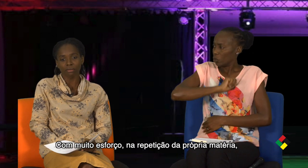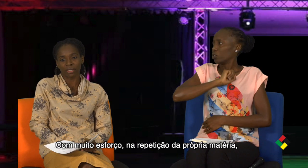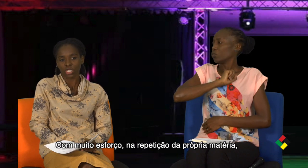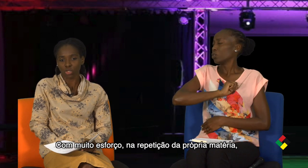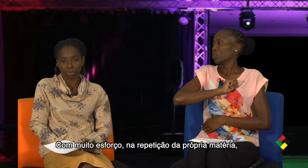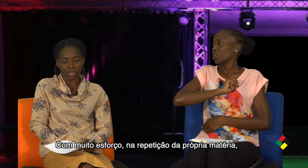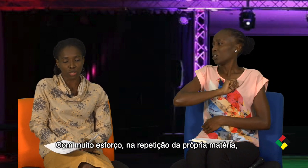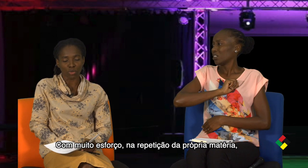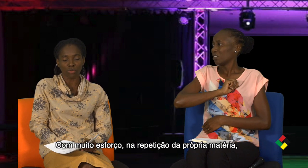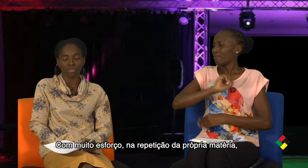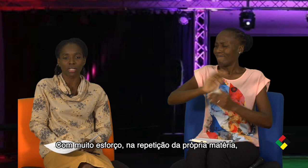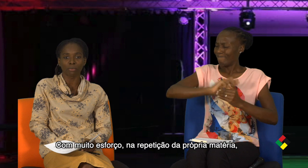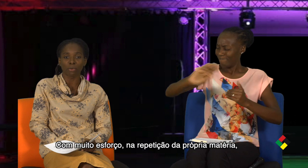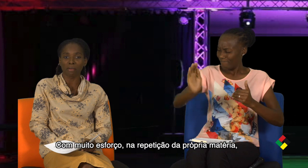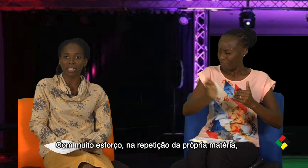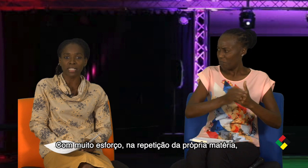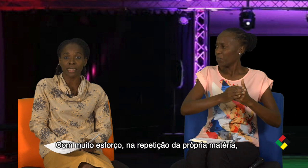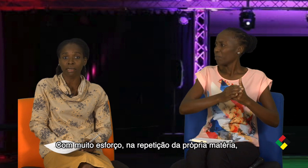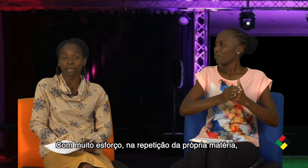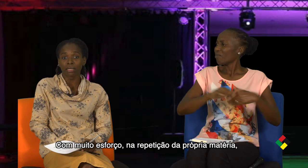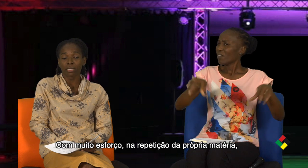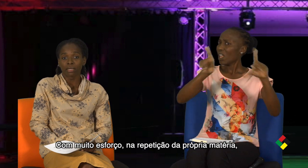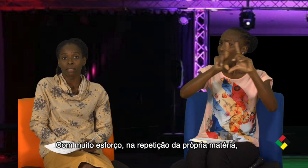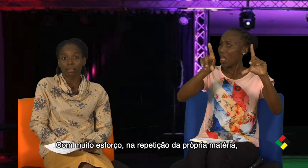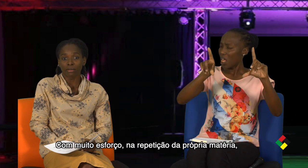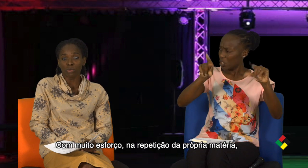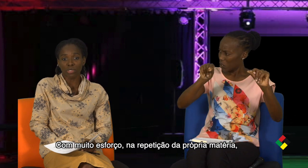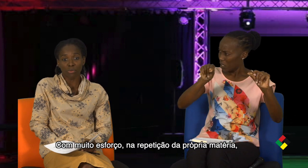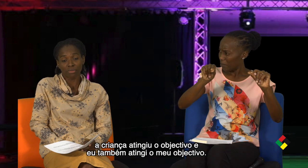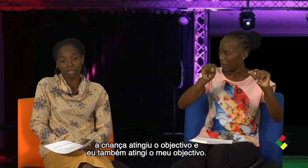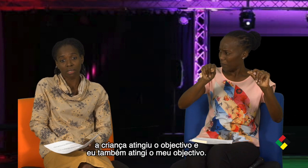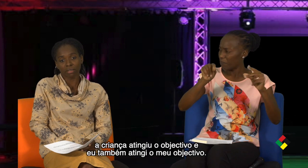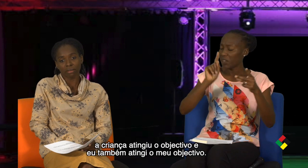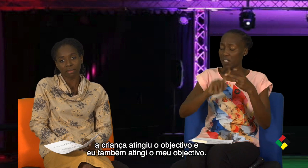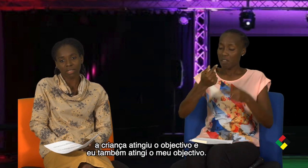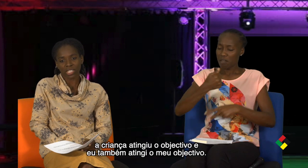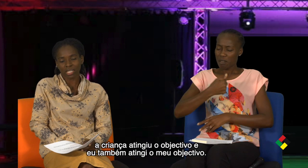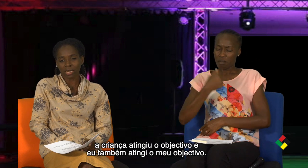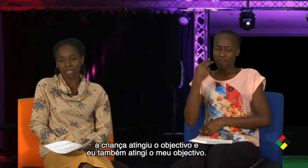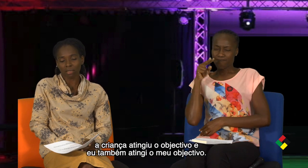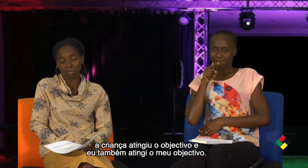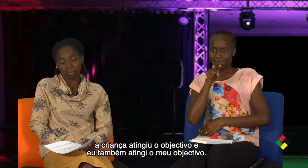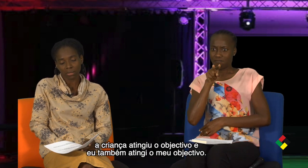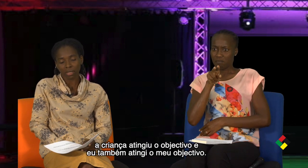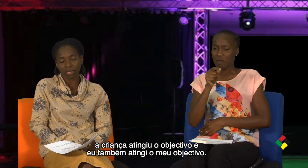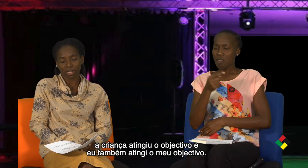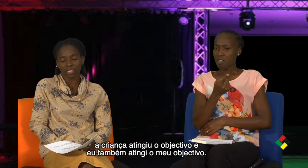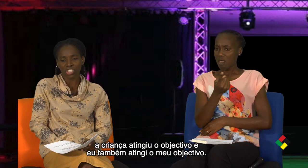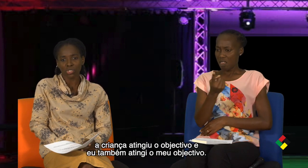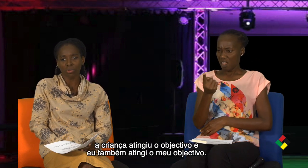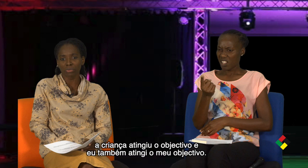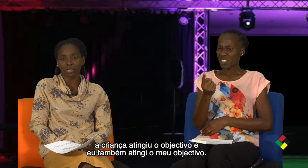nas repetições da própria matéria, consigo ver que esta criança atingiu o